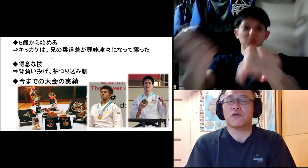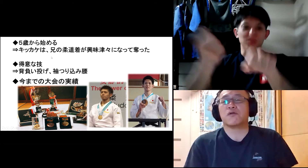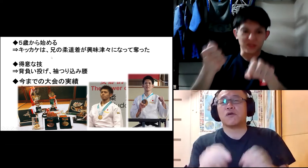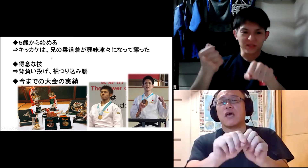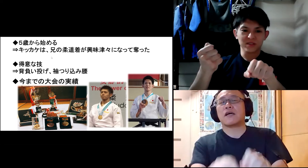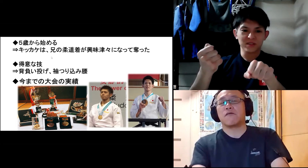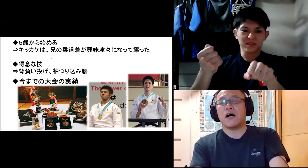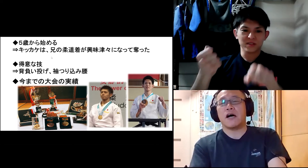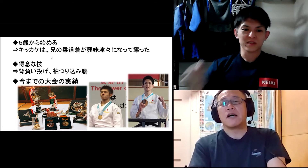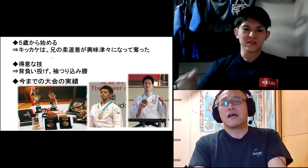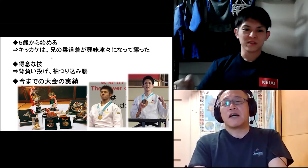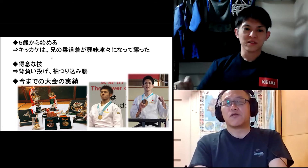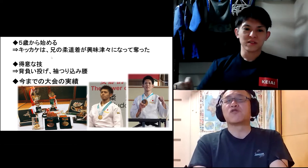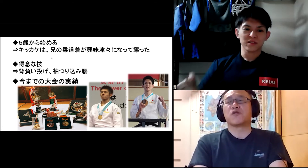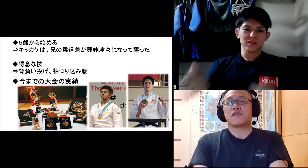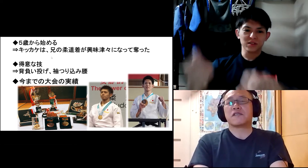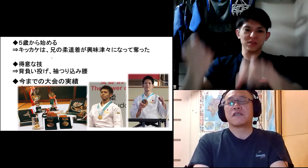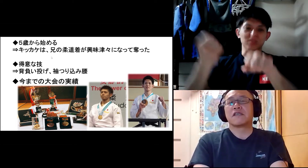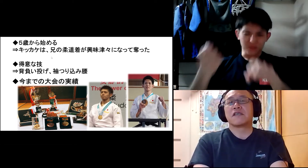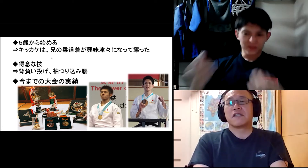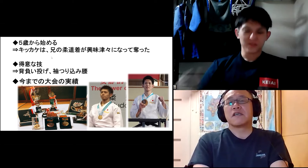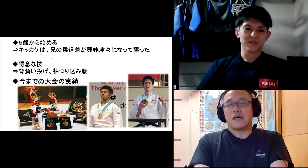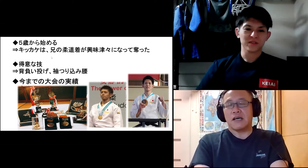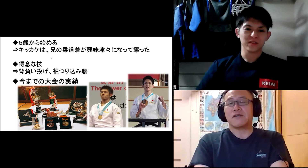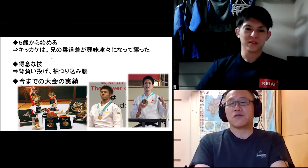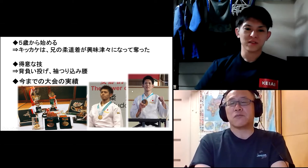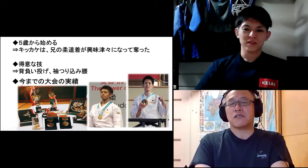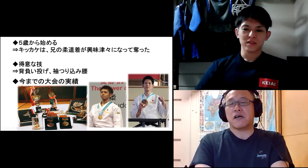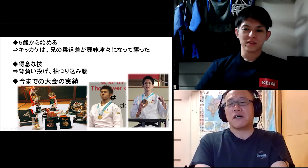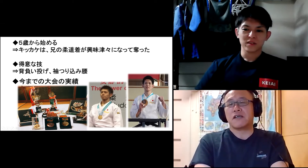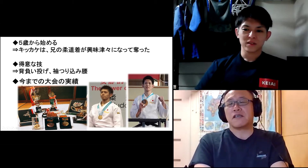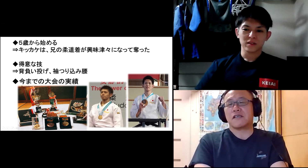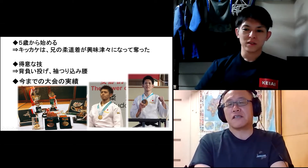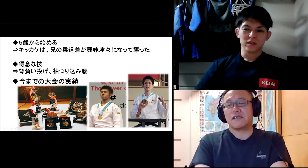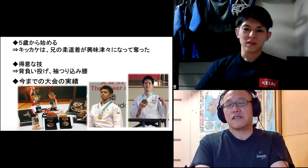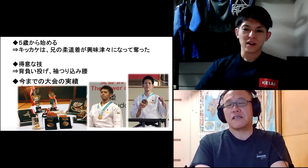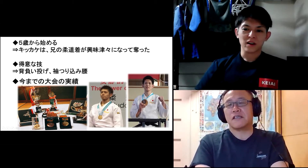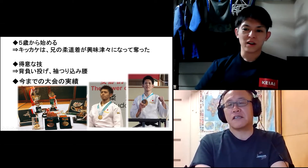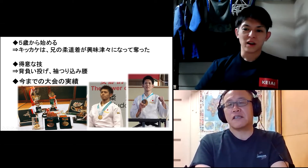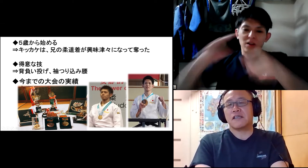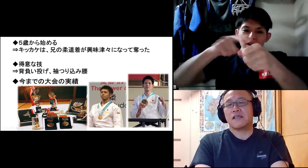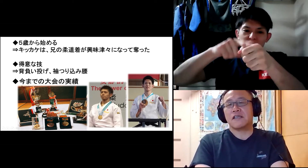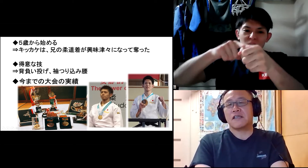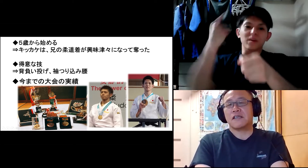で、その結果は、優勝です。はい、優勝しました。